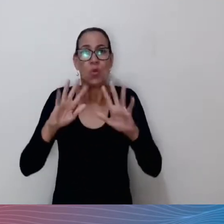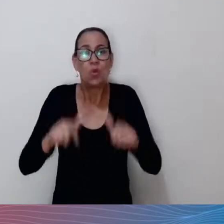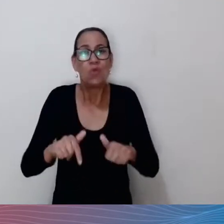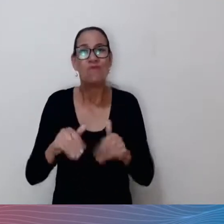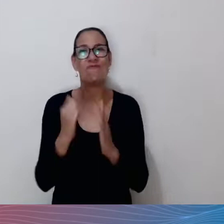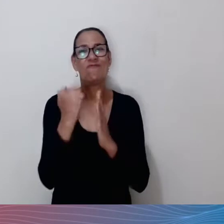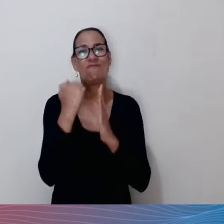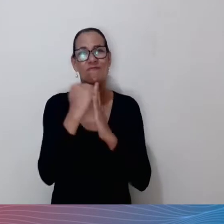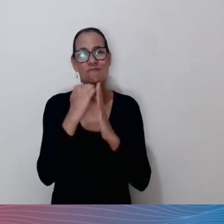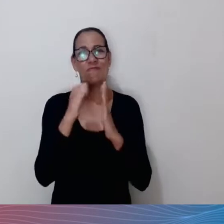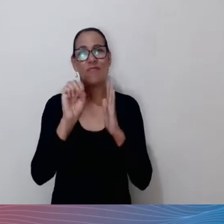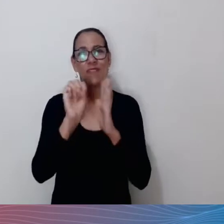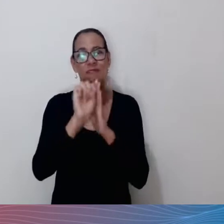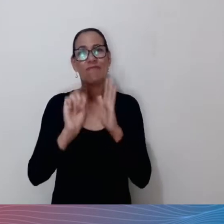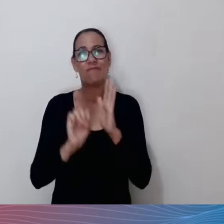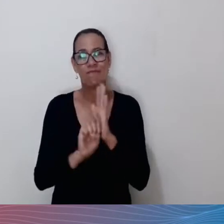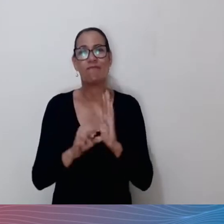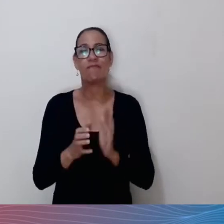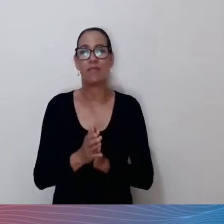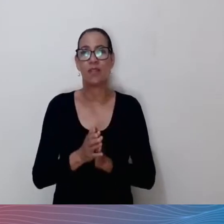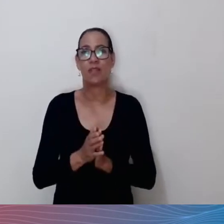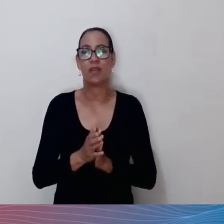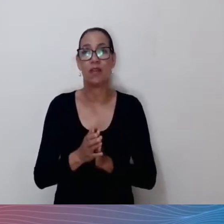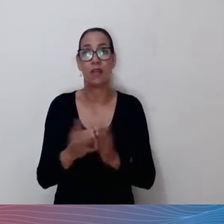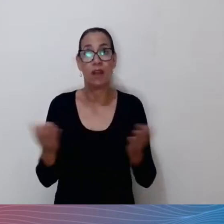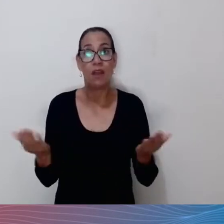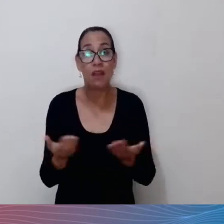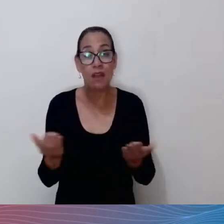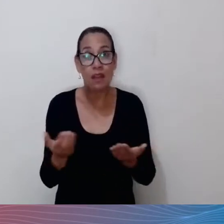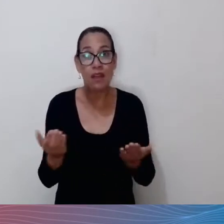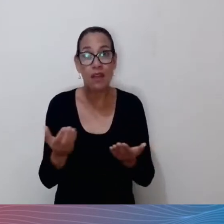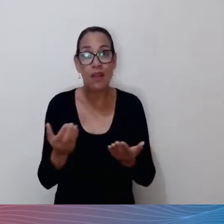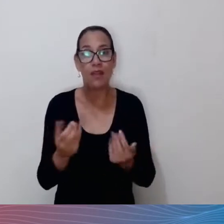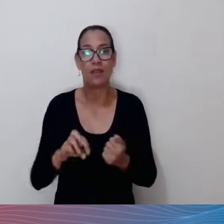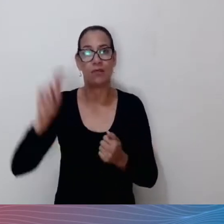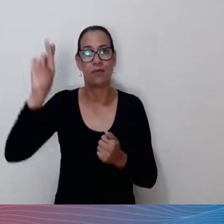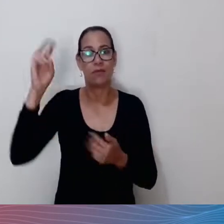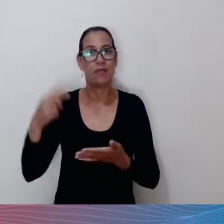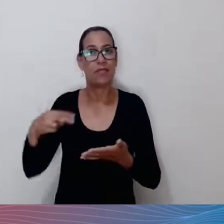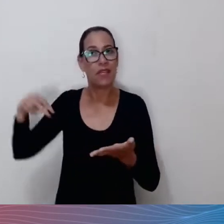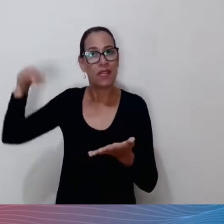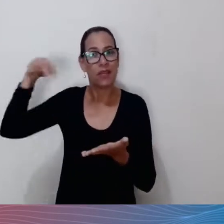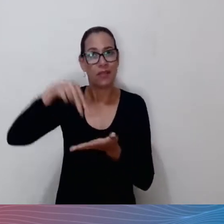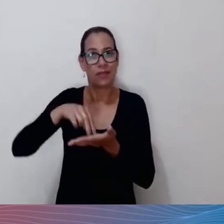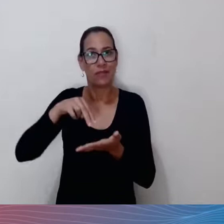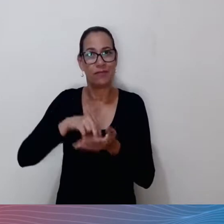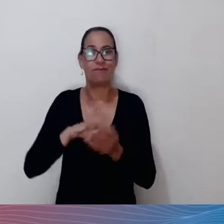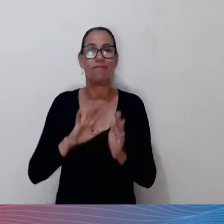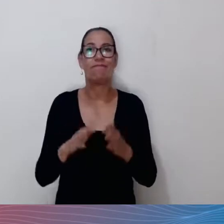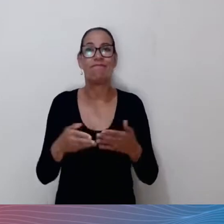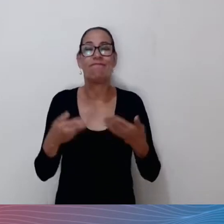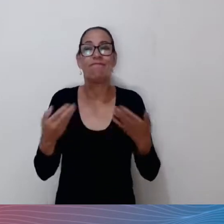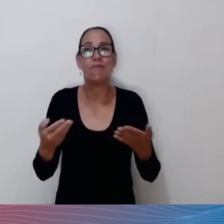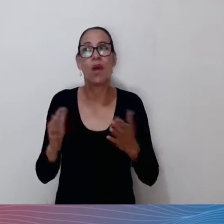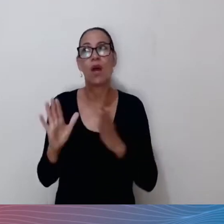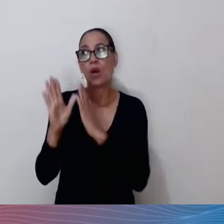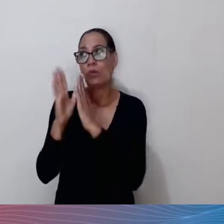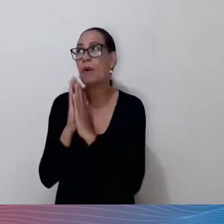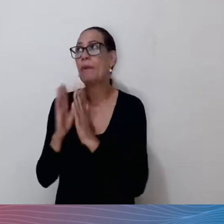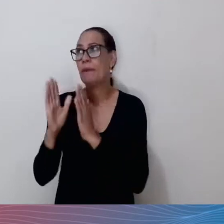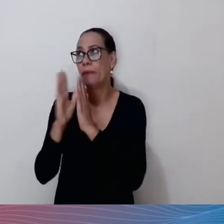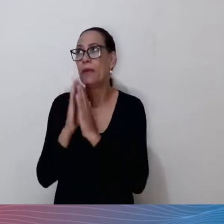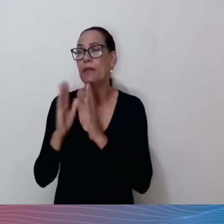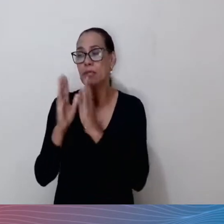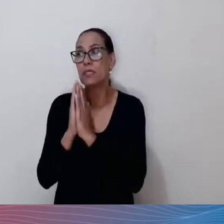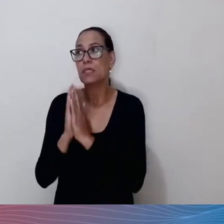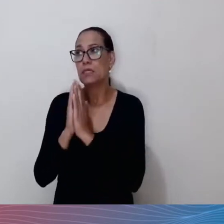Senhor de volta. Portanto, nós oramos, para que os nossos governantes possam